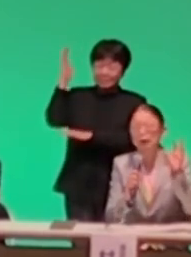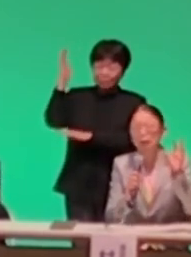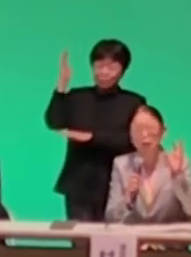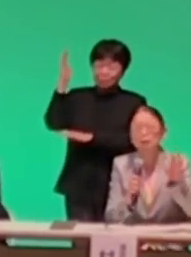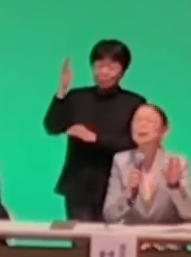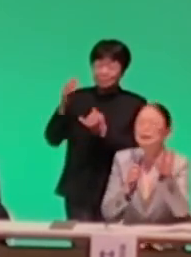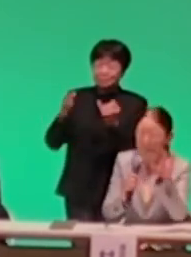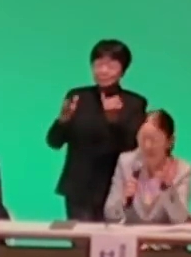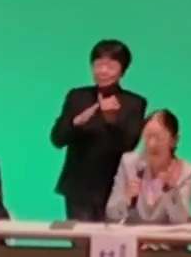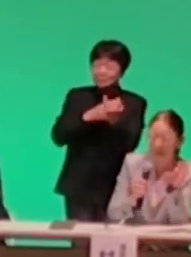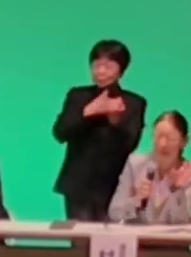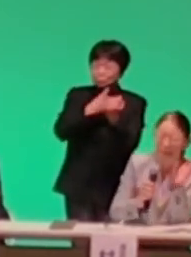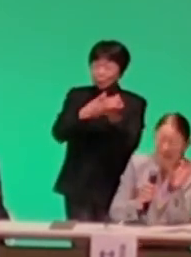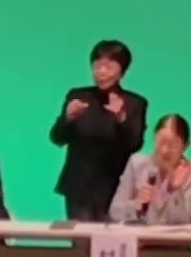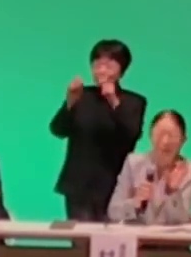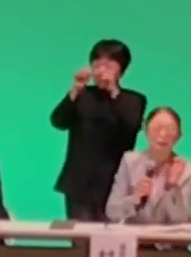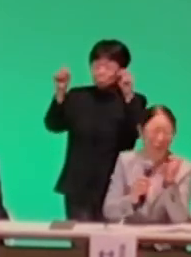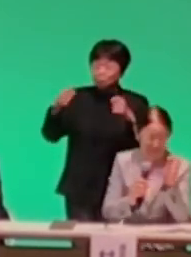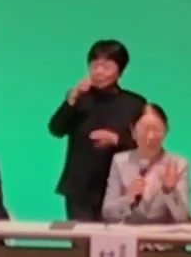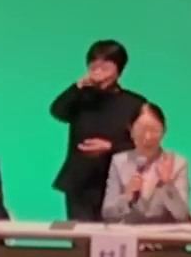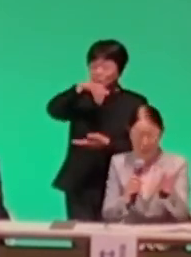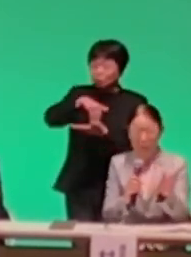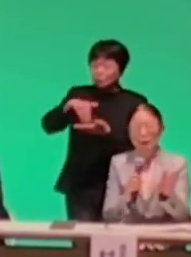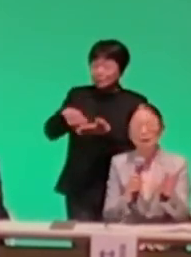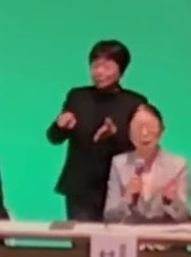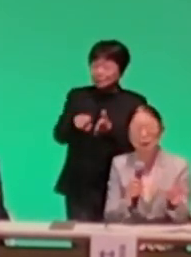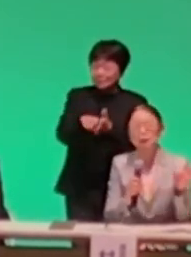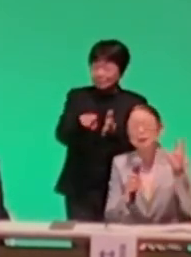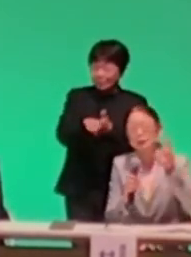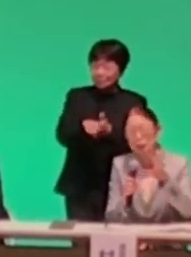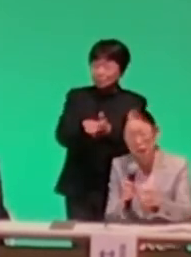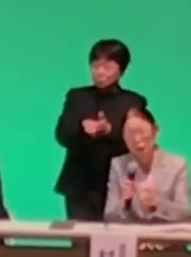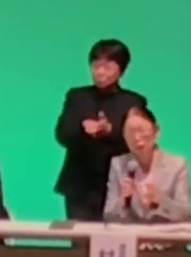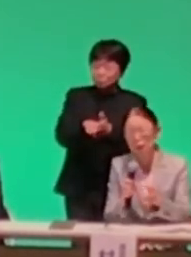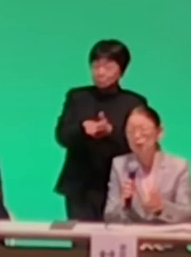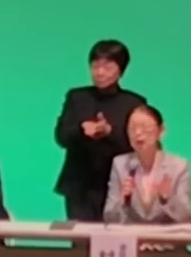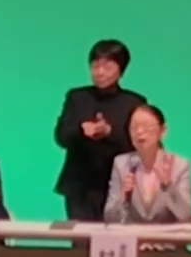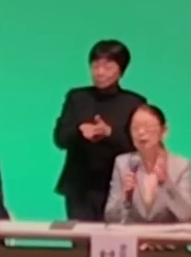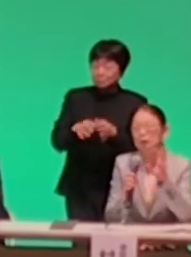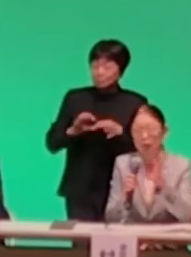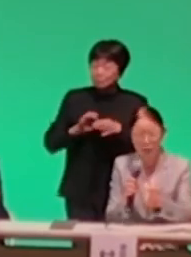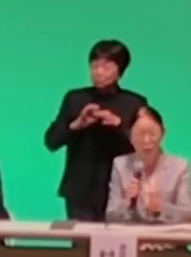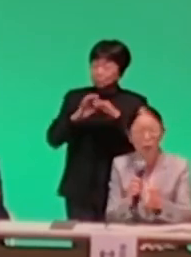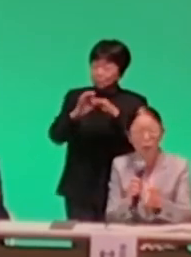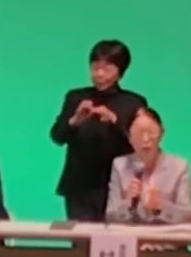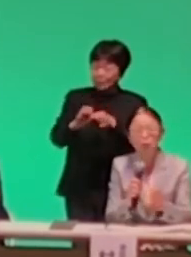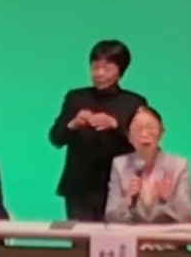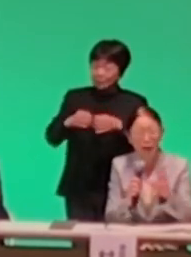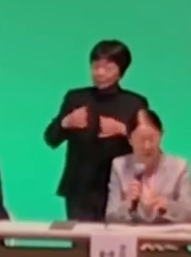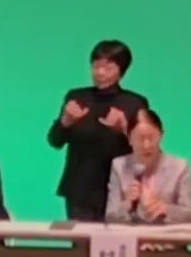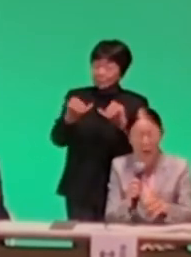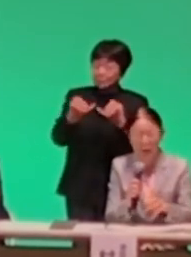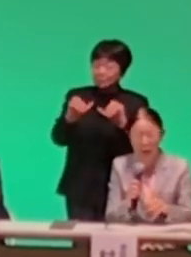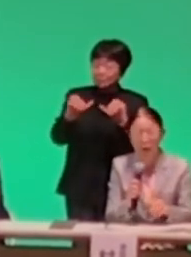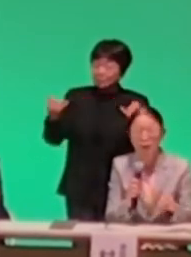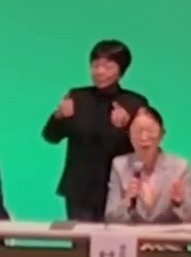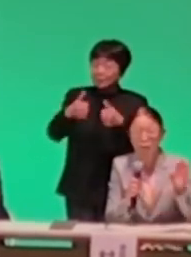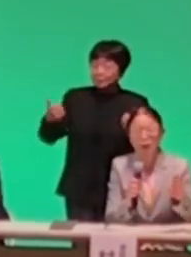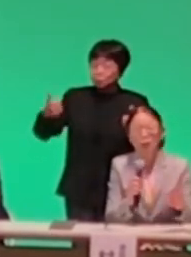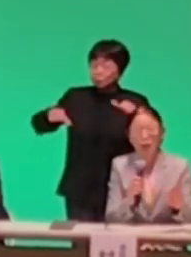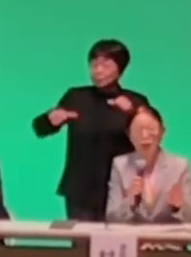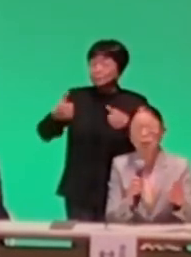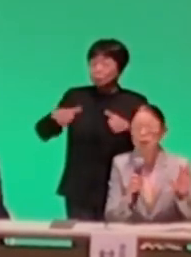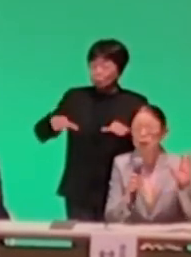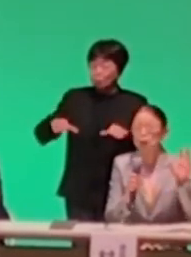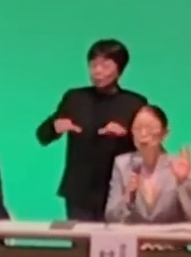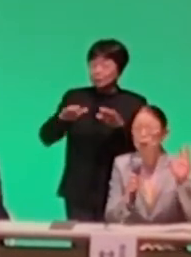ラ問題を予算にしたあのことなんですね。それで数年後にはあの均等法にも入ってきて、